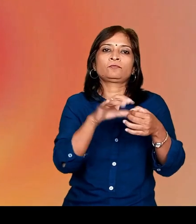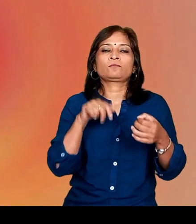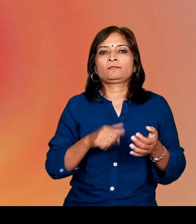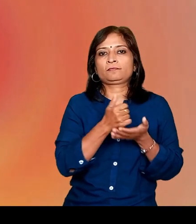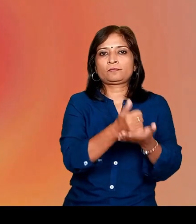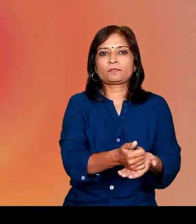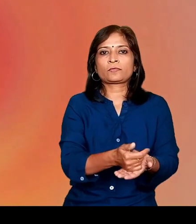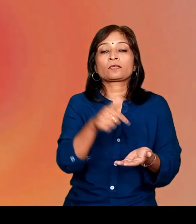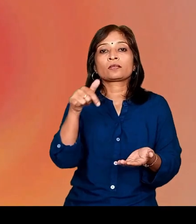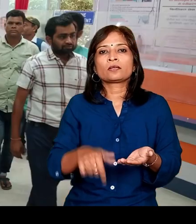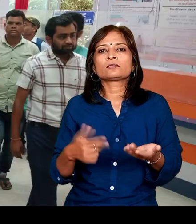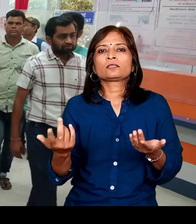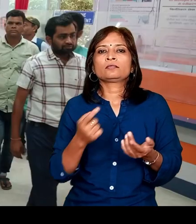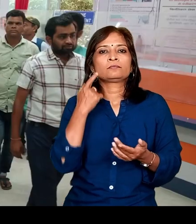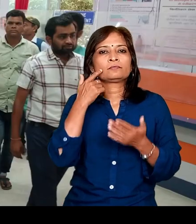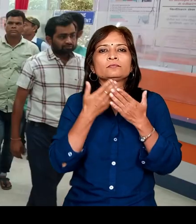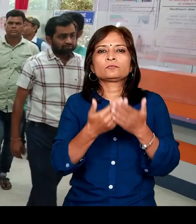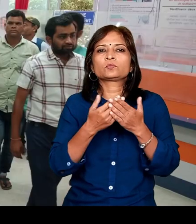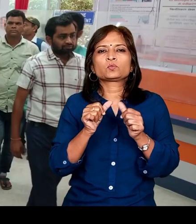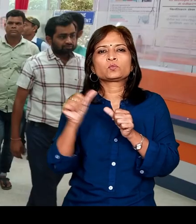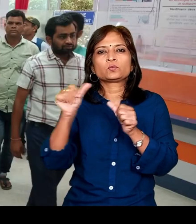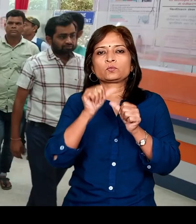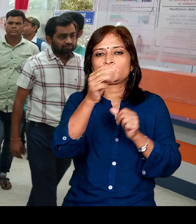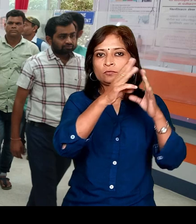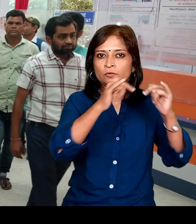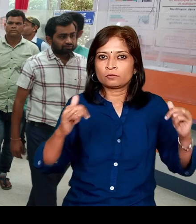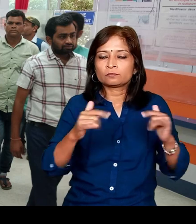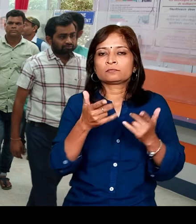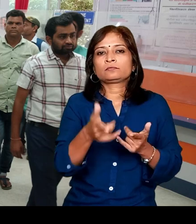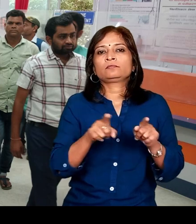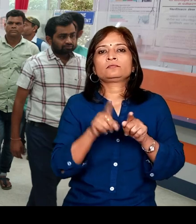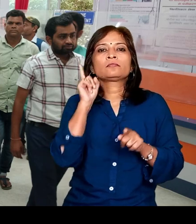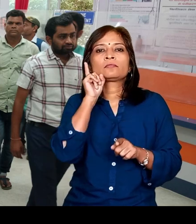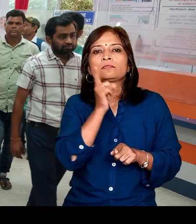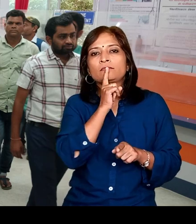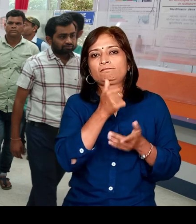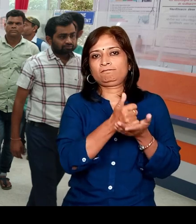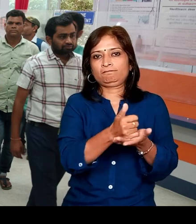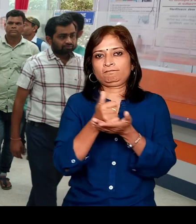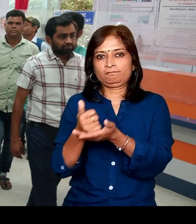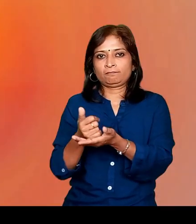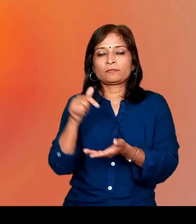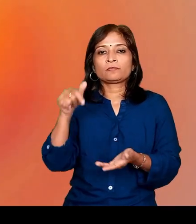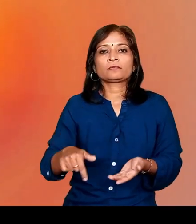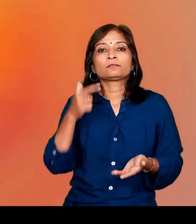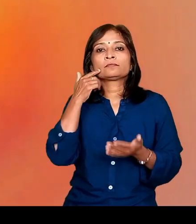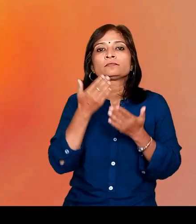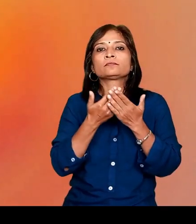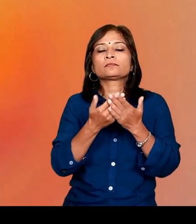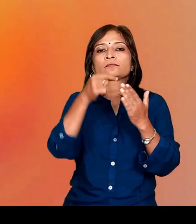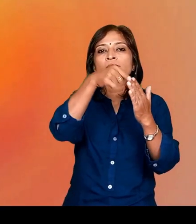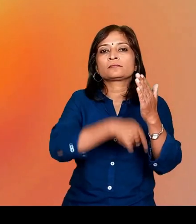आउटरीच तथा एक्सटेंशन सर्विसेज द्वारा श्रवण बाधितों की जरूरतों को पूरा कर रहे हैं। संस्थान के बारे